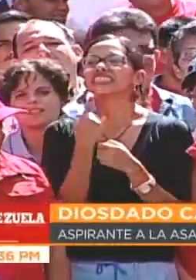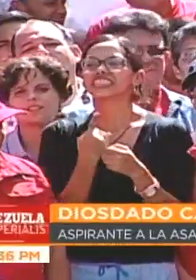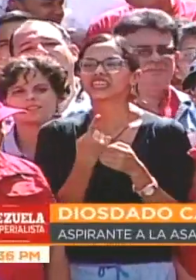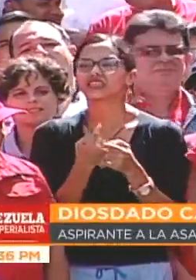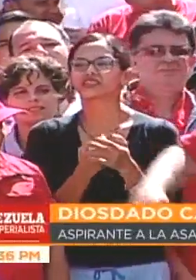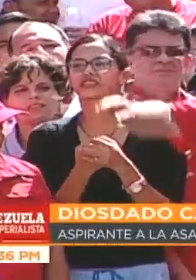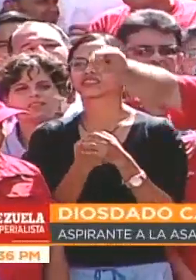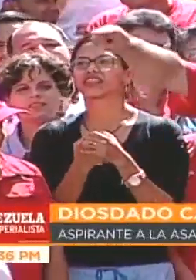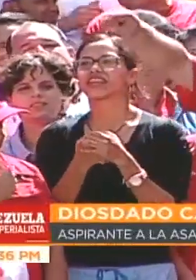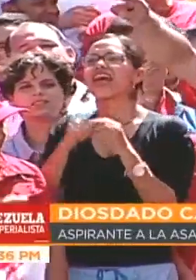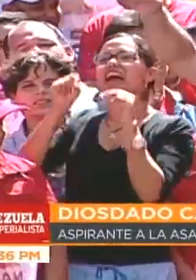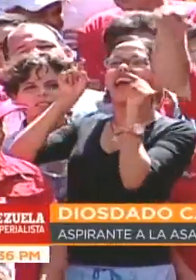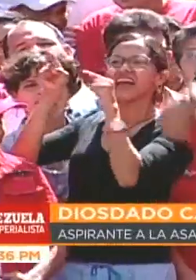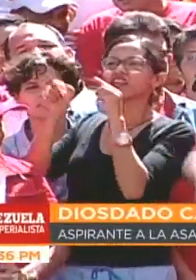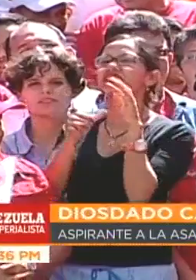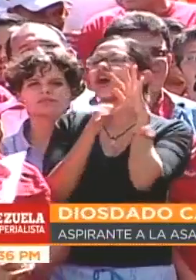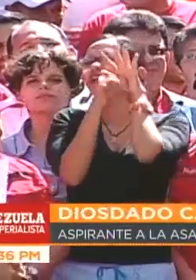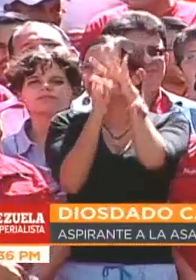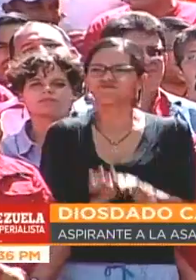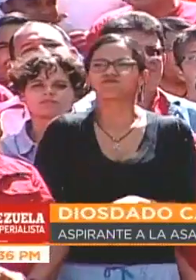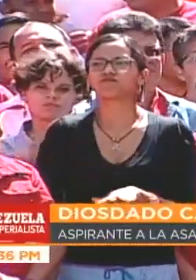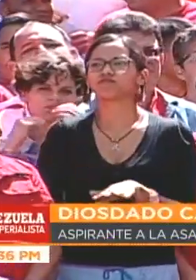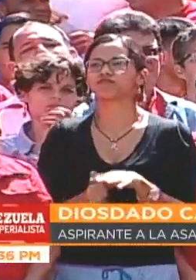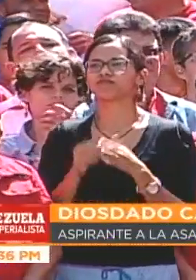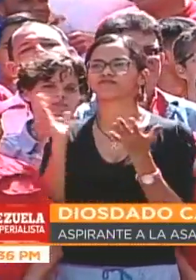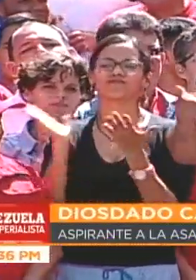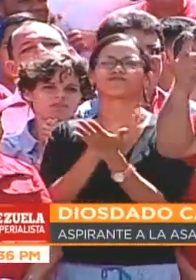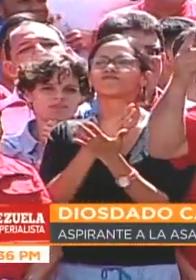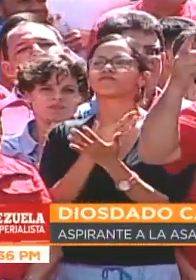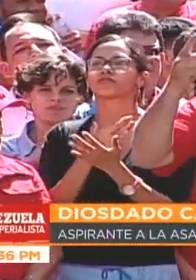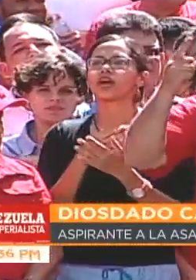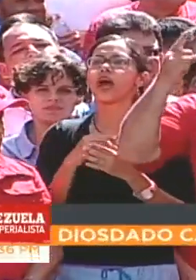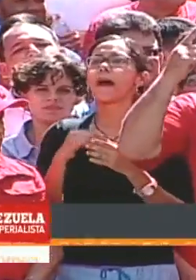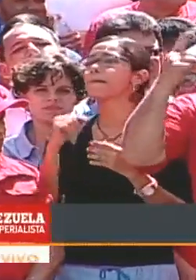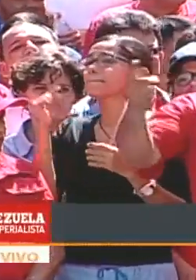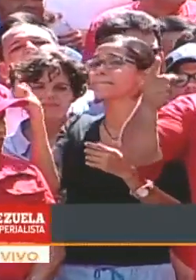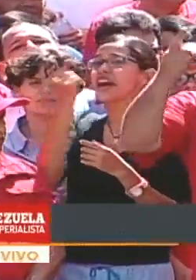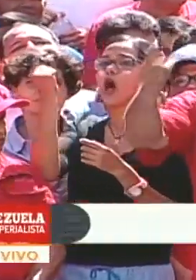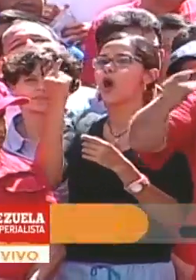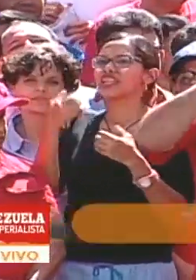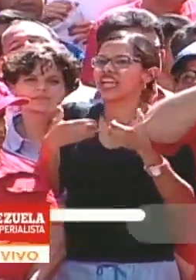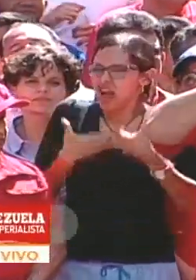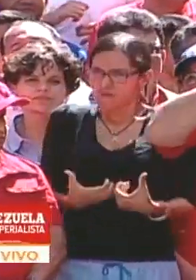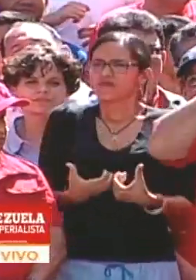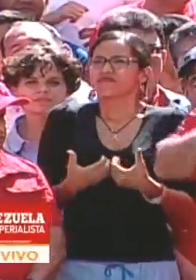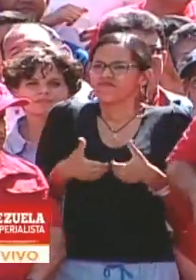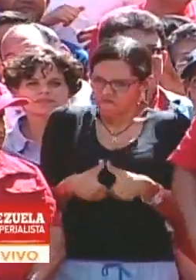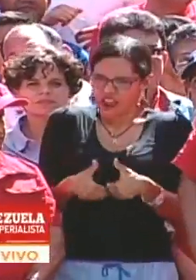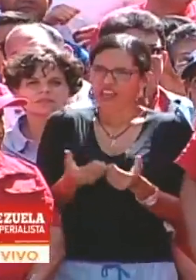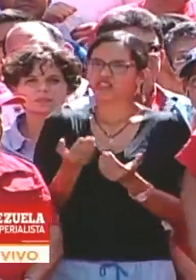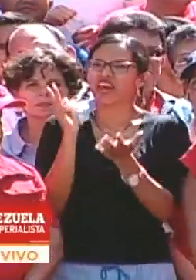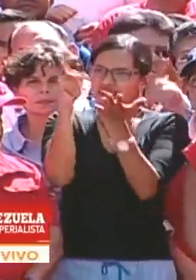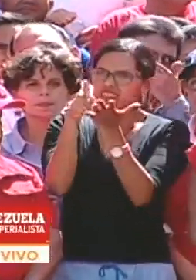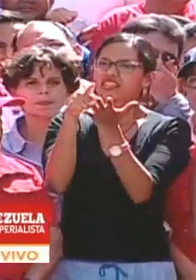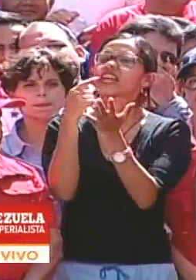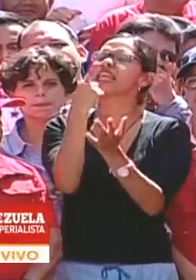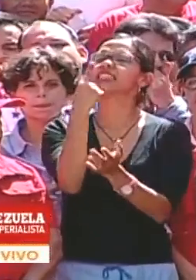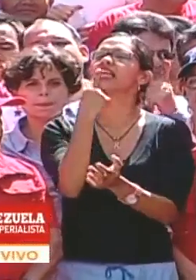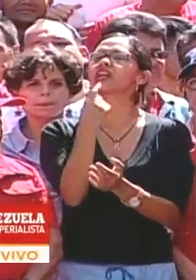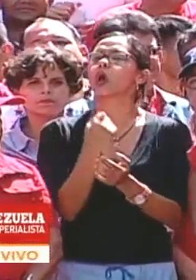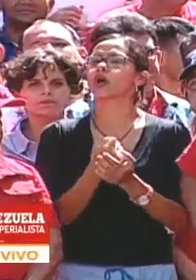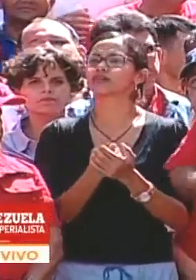decir que ellos han sido derrotados. Pero nadie de ellos tiene el coraje de pararse y